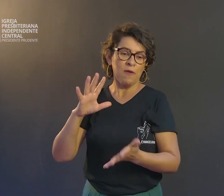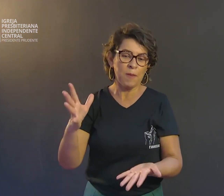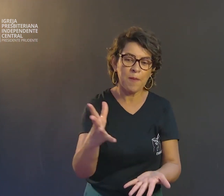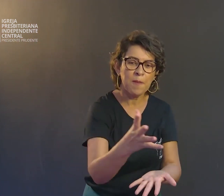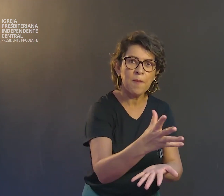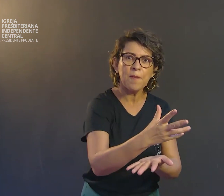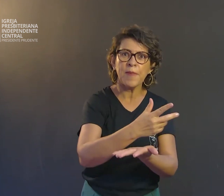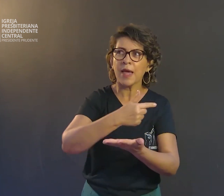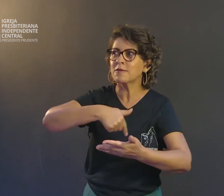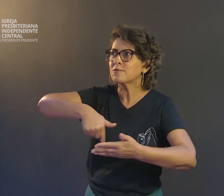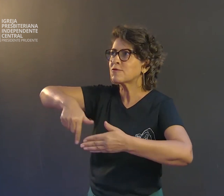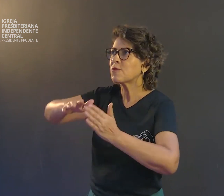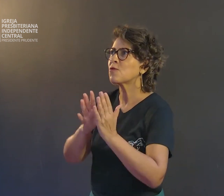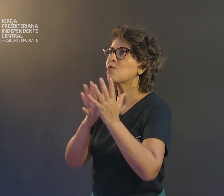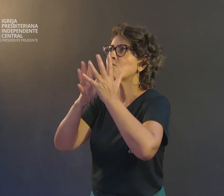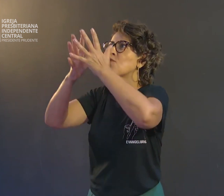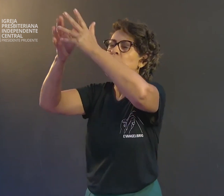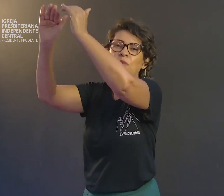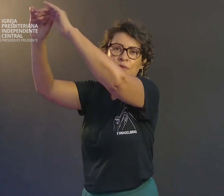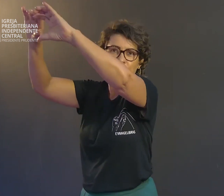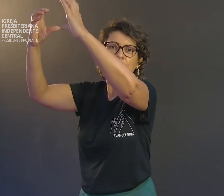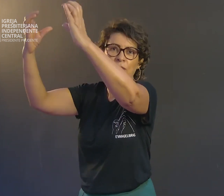Se você morrer antes deste dia, já